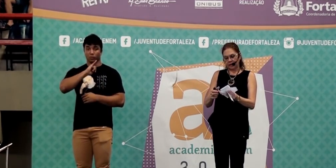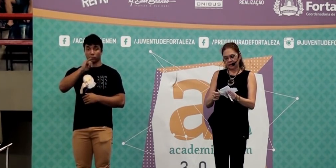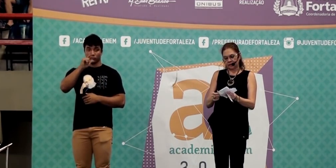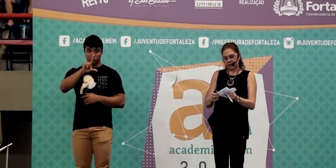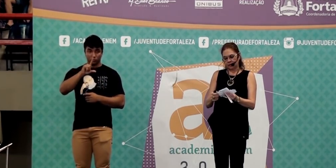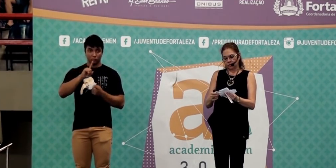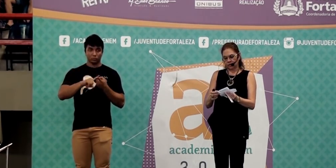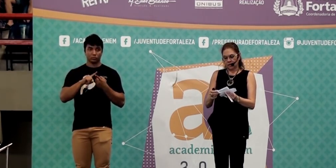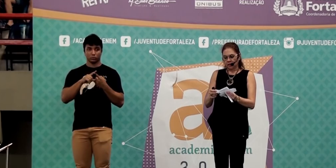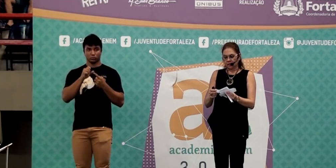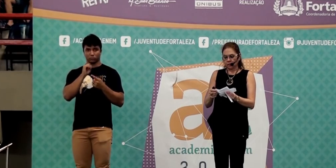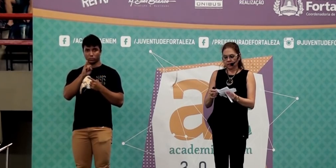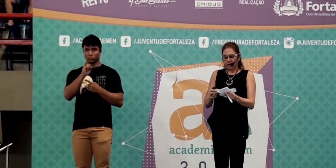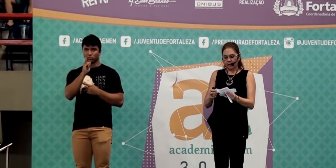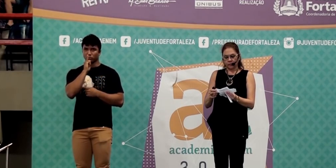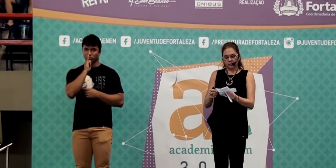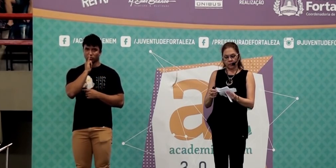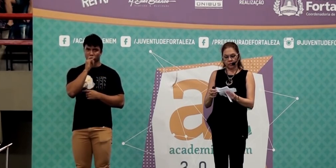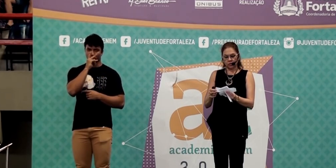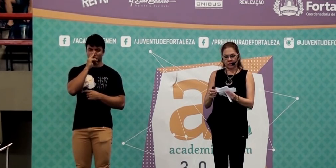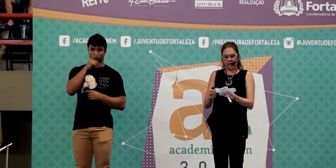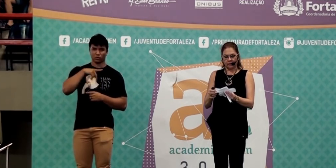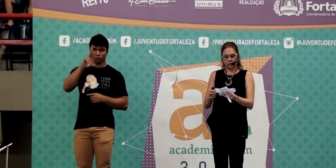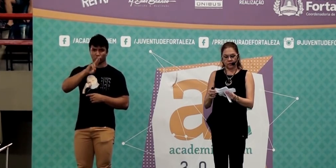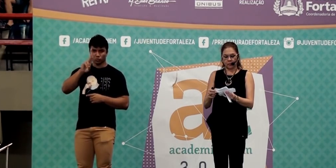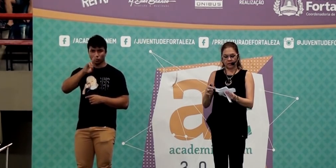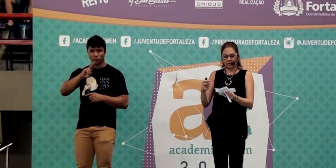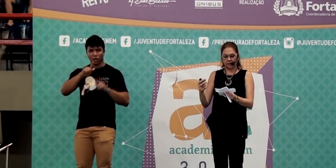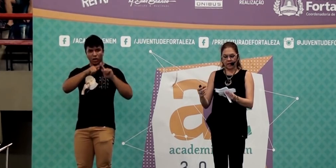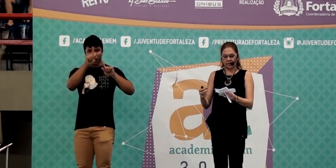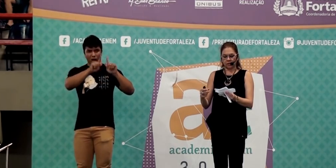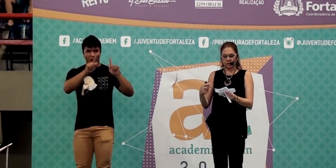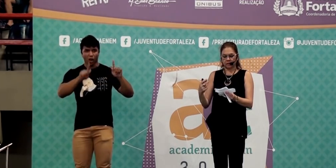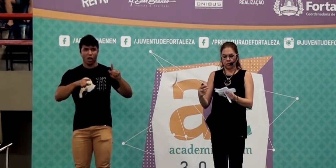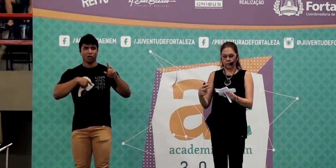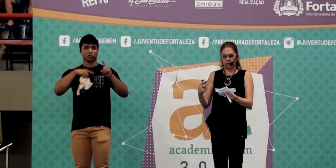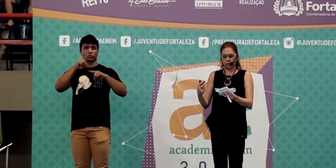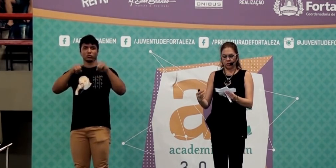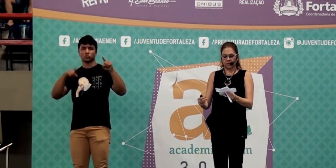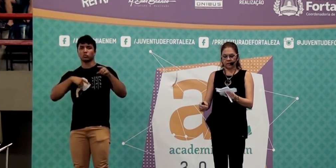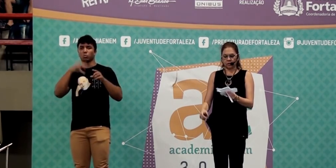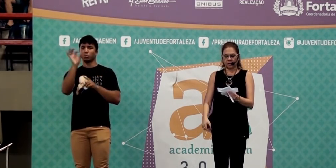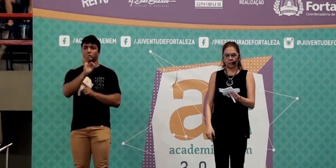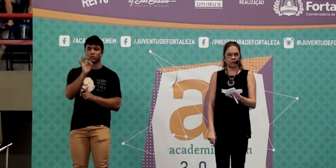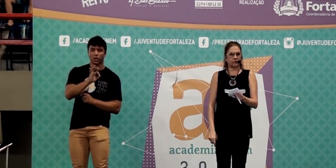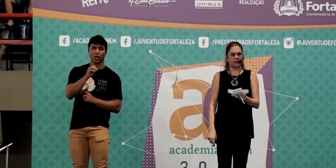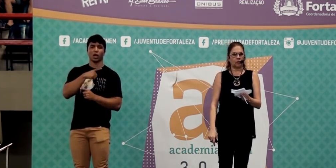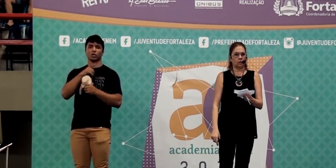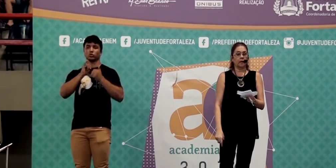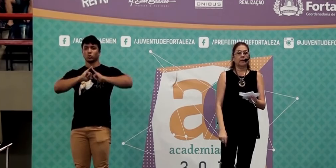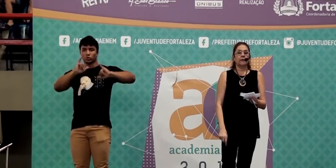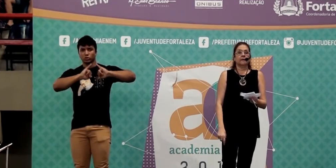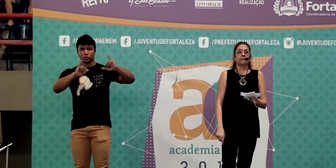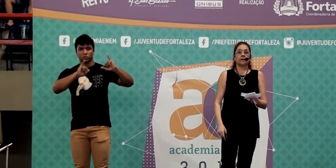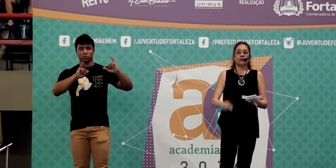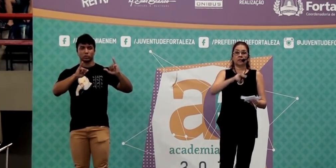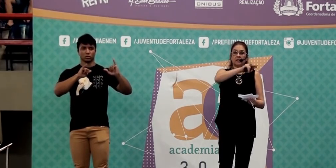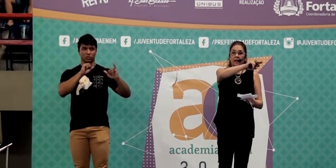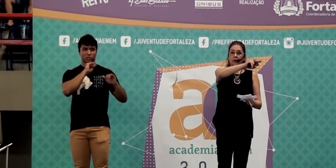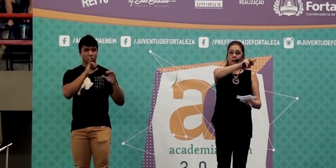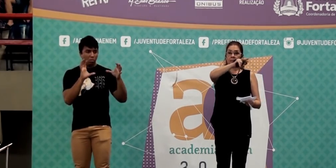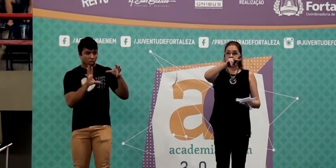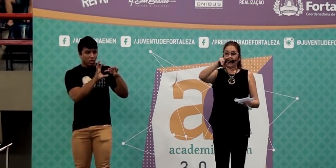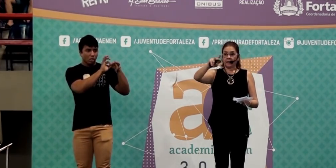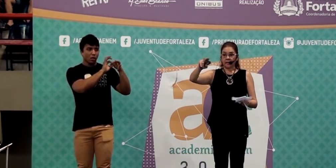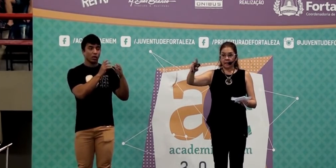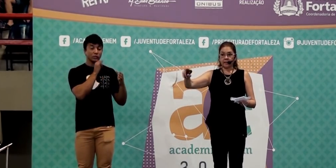seremos penalizados se usarmos muitos dados, porcentagens, nomes, notícia do texto motivador. Se